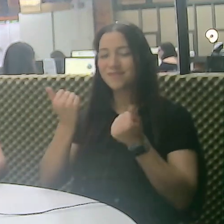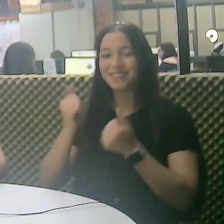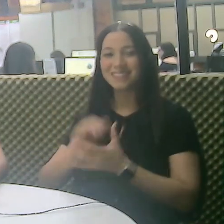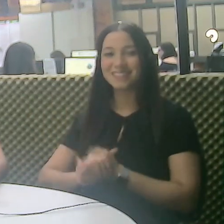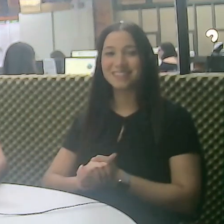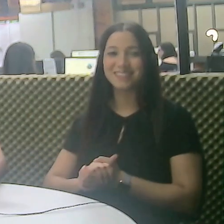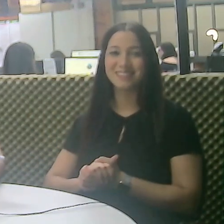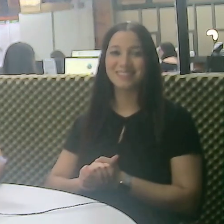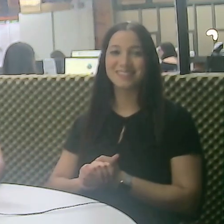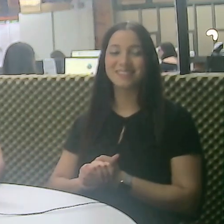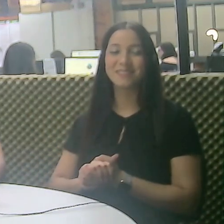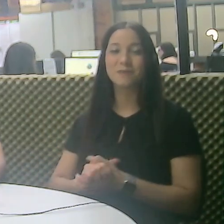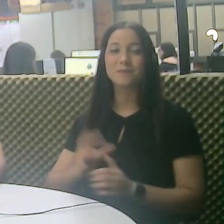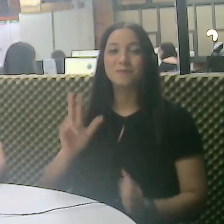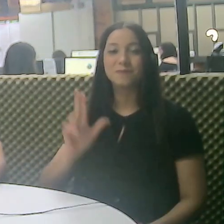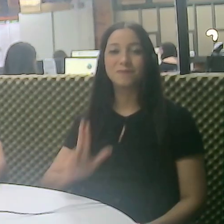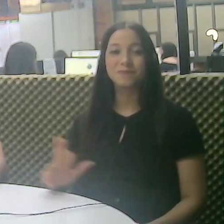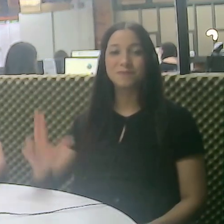gente!